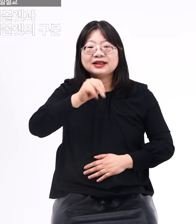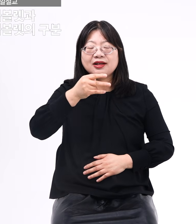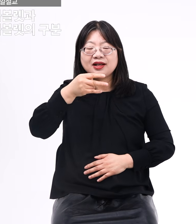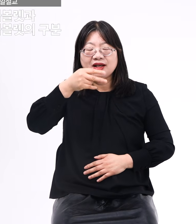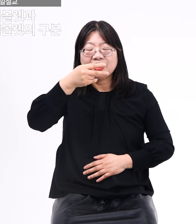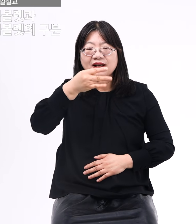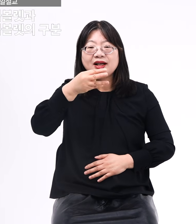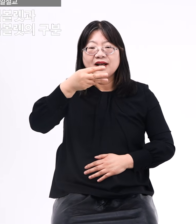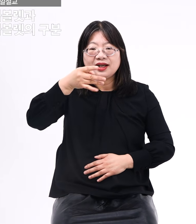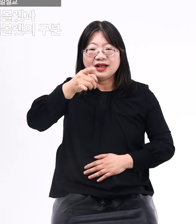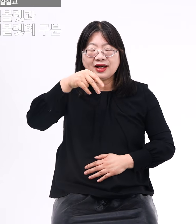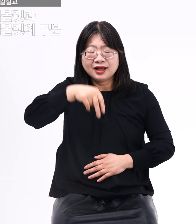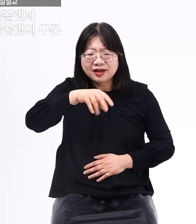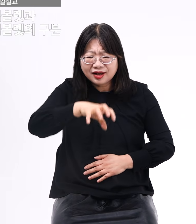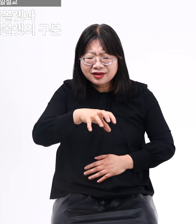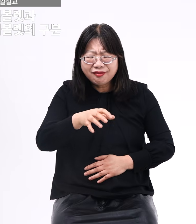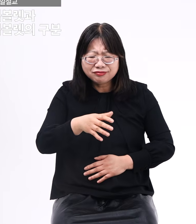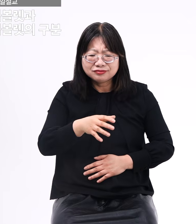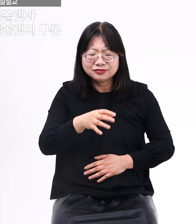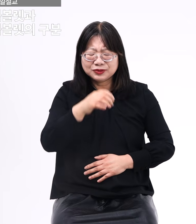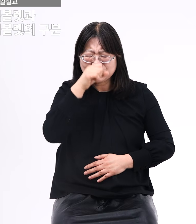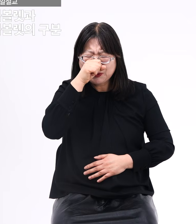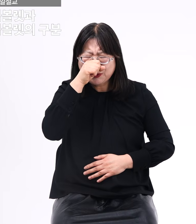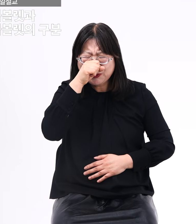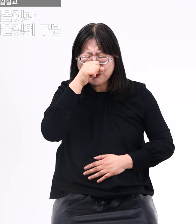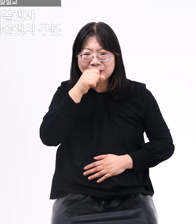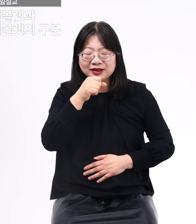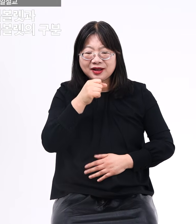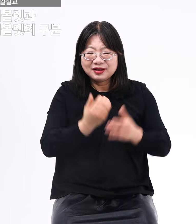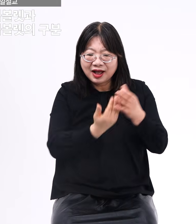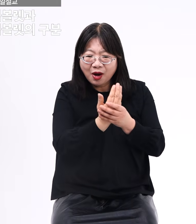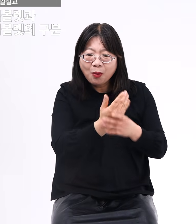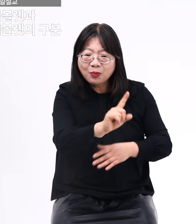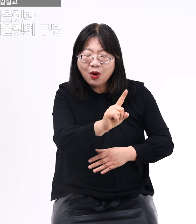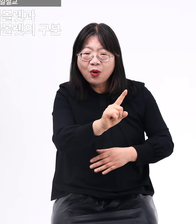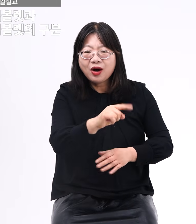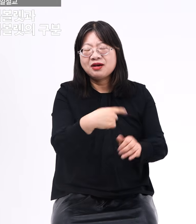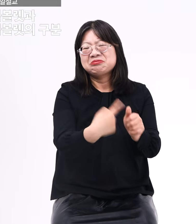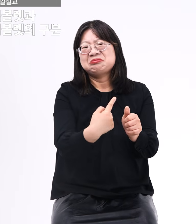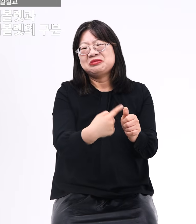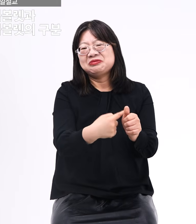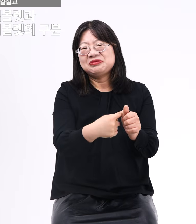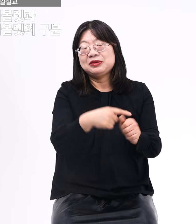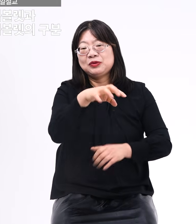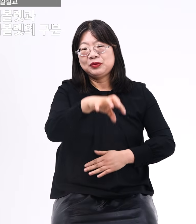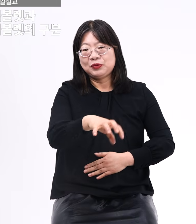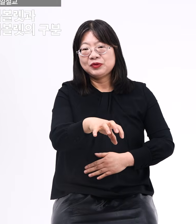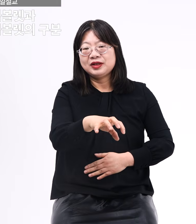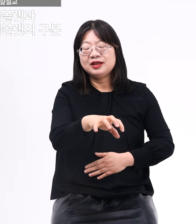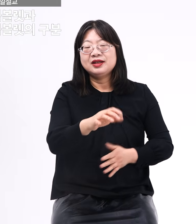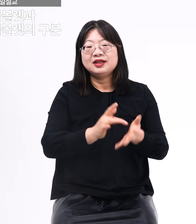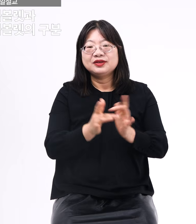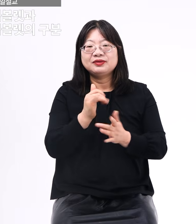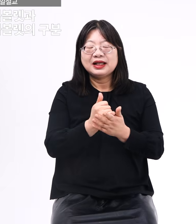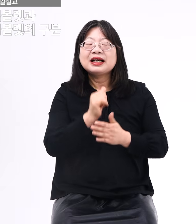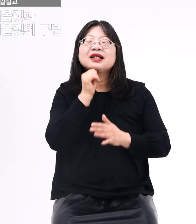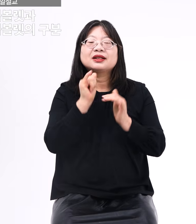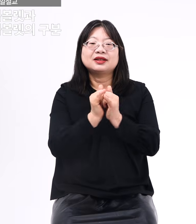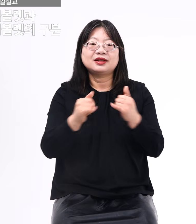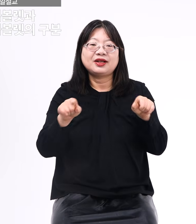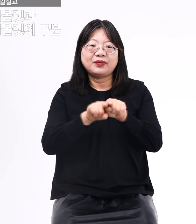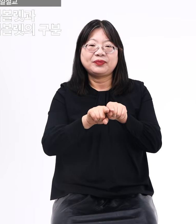나겠냐 이렇게 빈정거리는 대상의 지역에서 예수님은 가난한